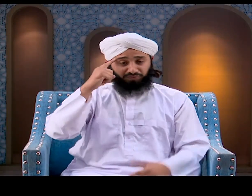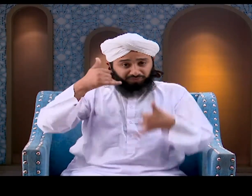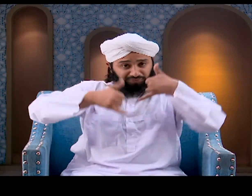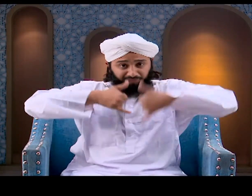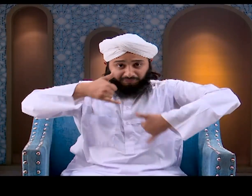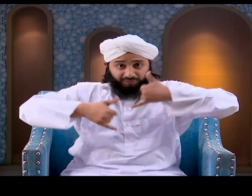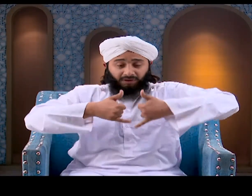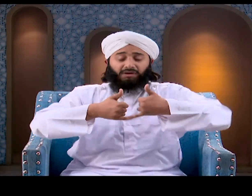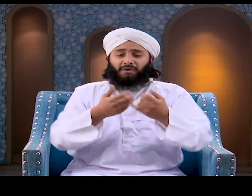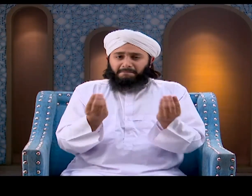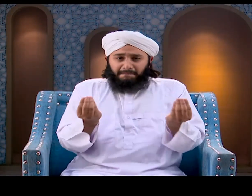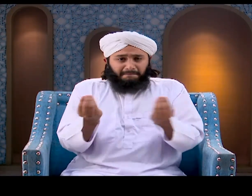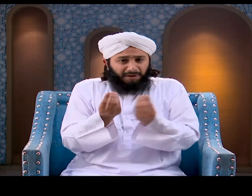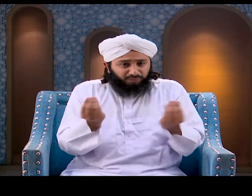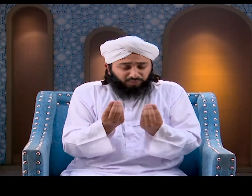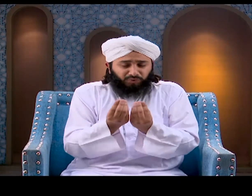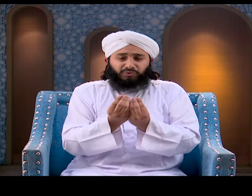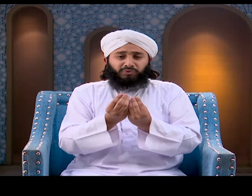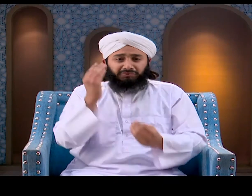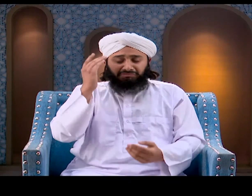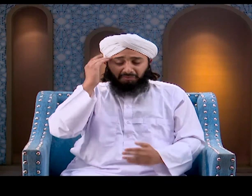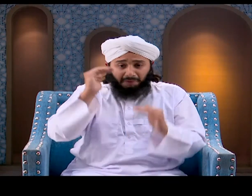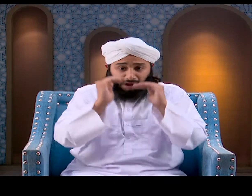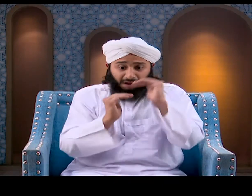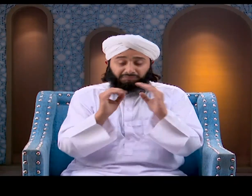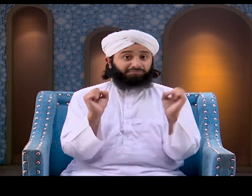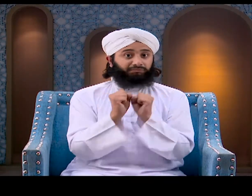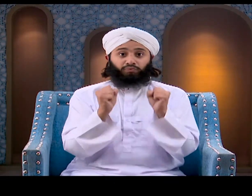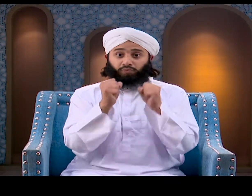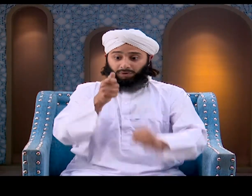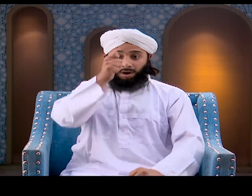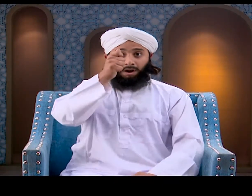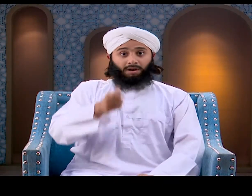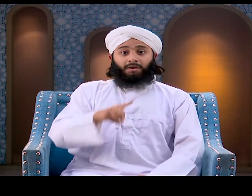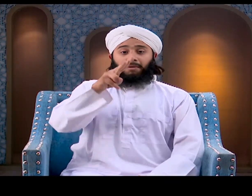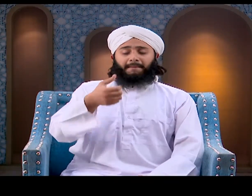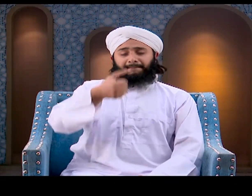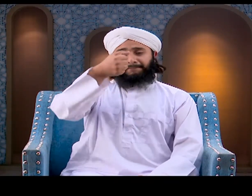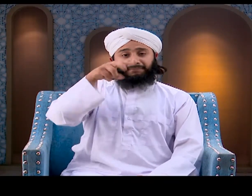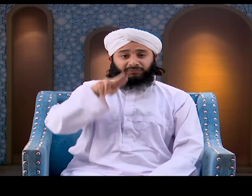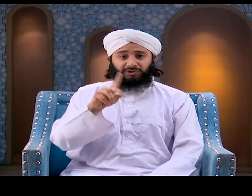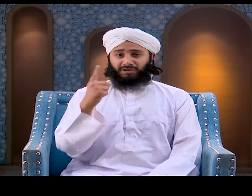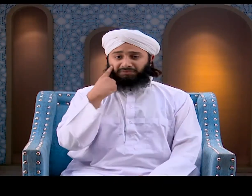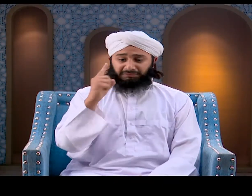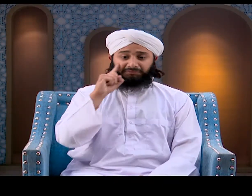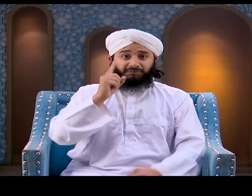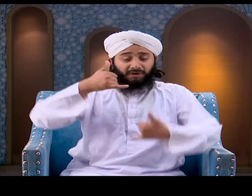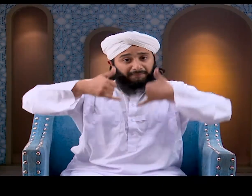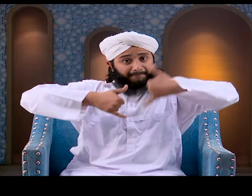میں معمولی سی بھی کمی بیشی نہیں ہوگی۔ تجھے زندگی کے ایک ایک لمحے کا حساب دینا پڑے گا۔ اے عاشقان